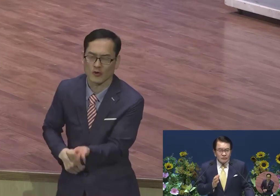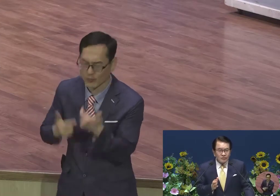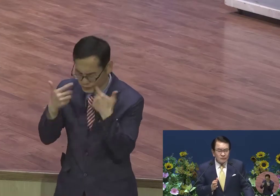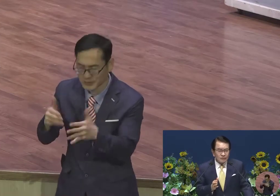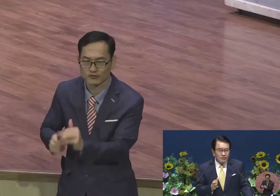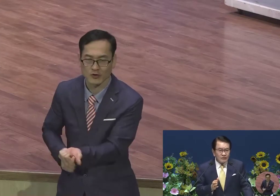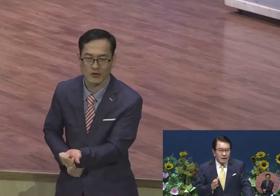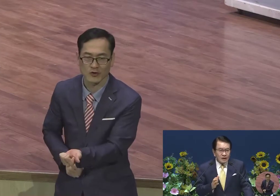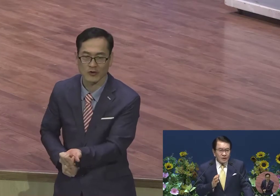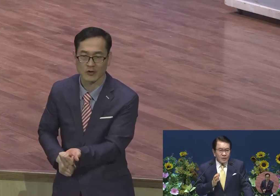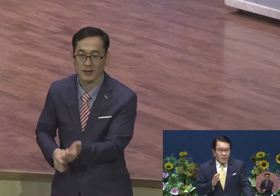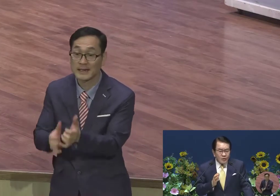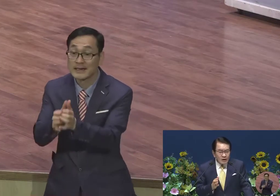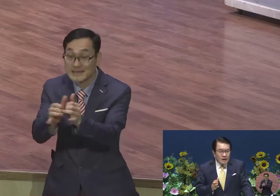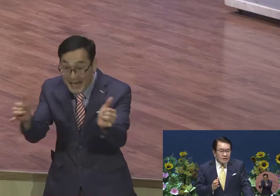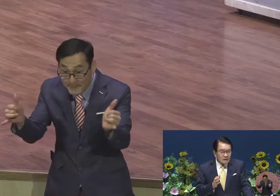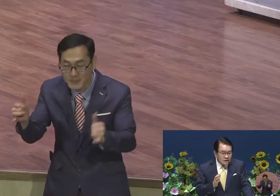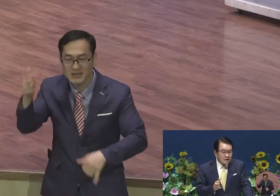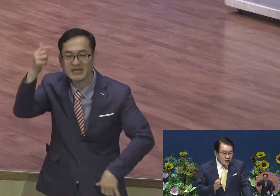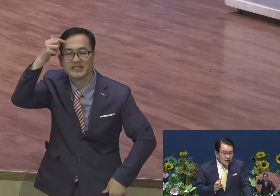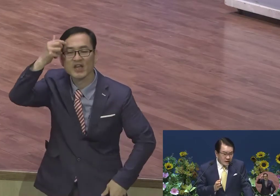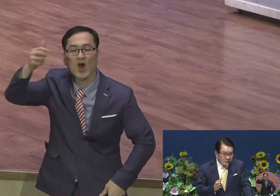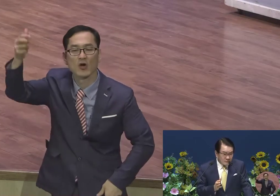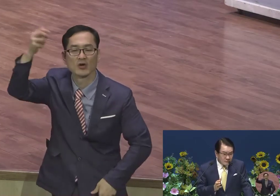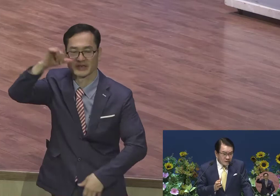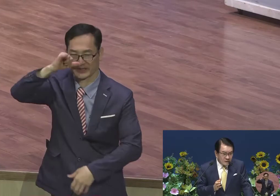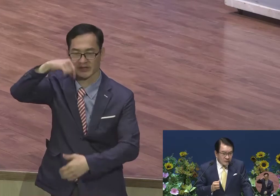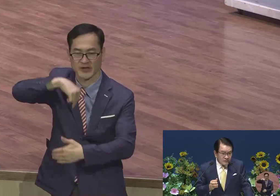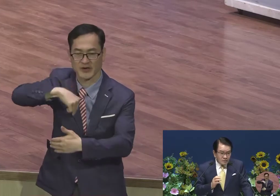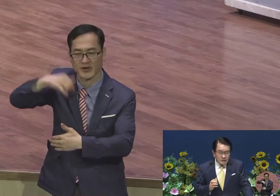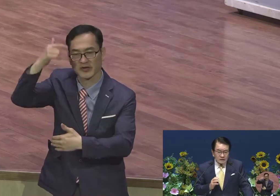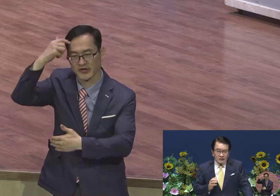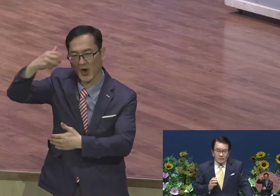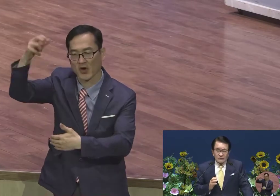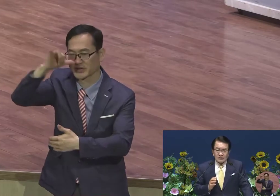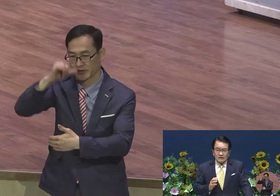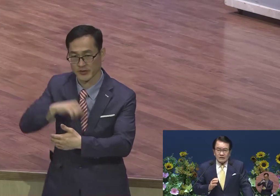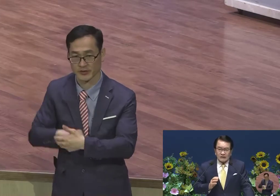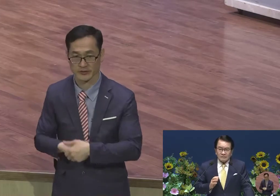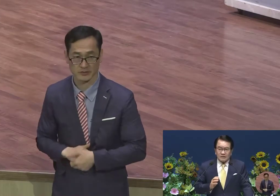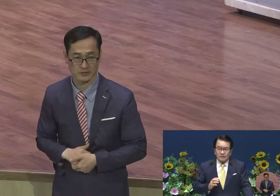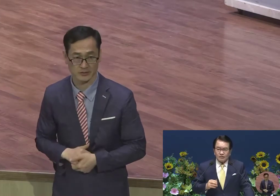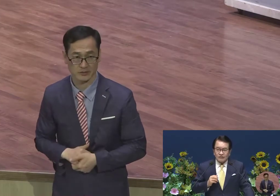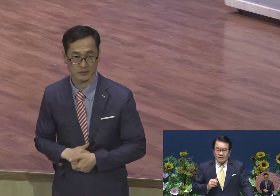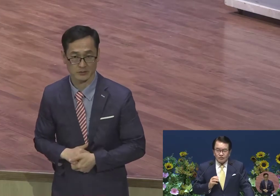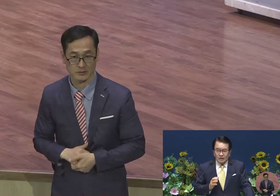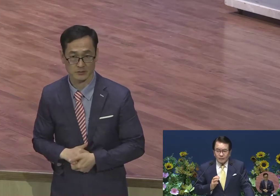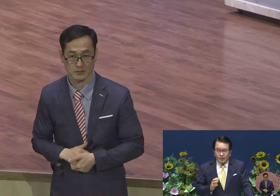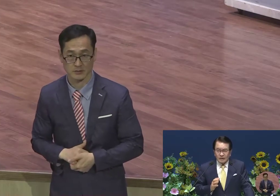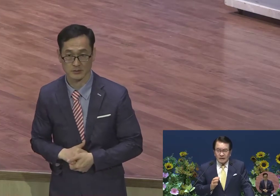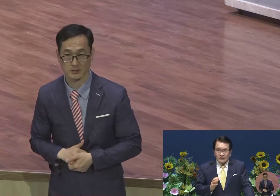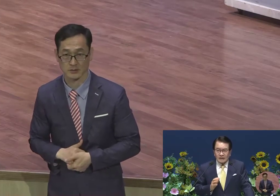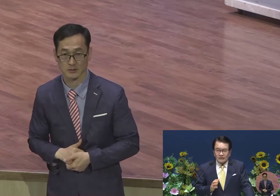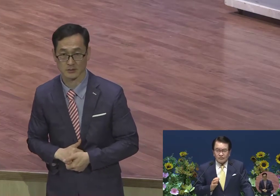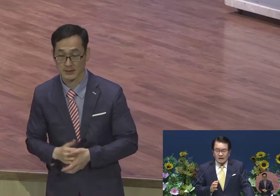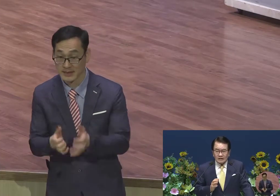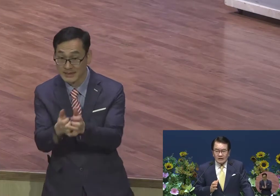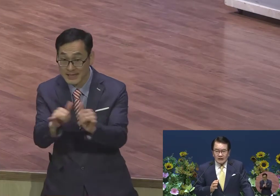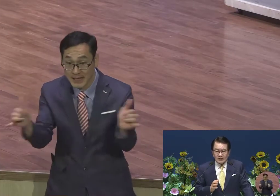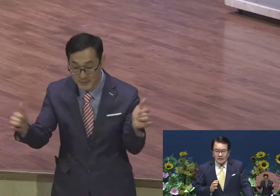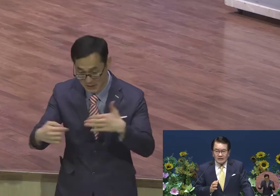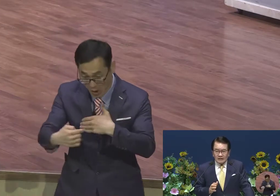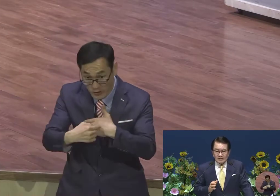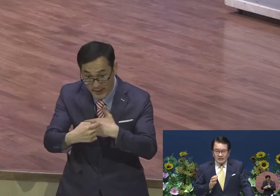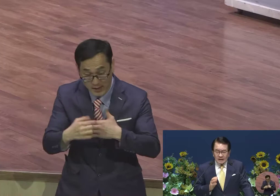영적 존재. 우리의 원래는 영이라니까요. 우리는 자꾸 세상 사람들은 육체의 눈에 보이는 거 이거 가지고